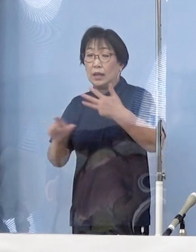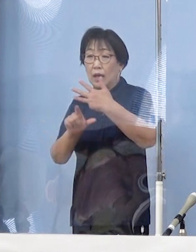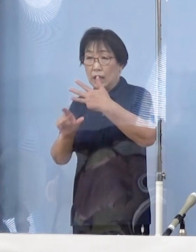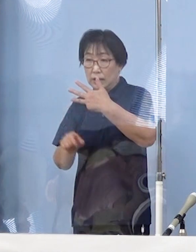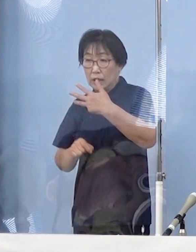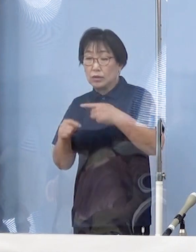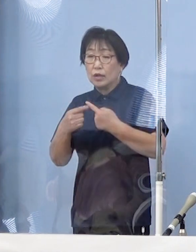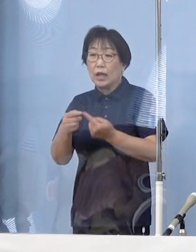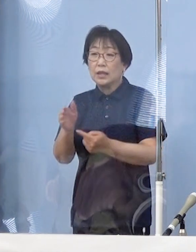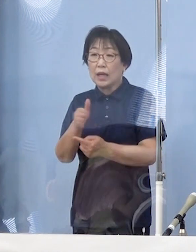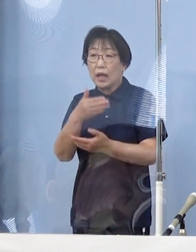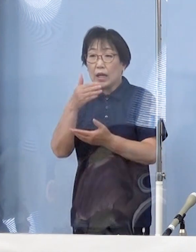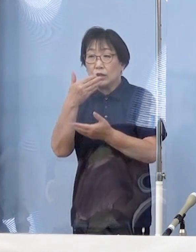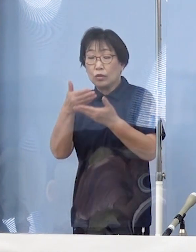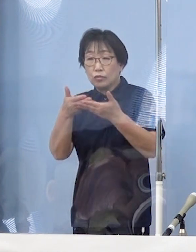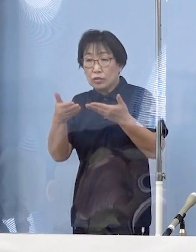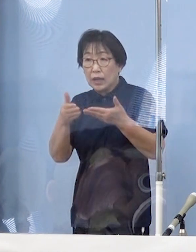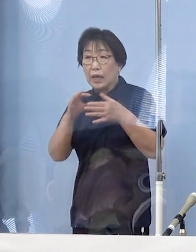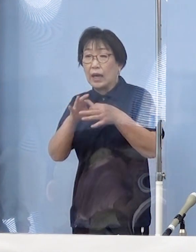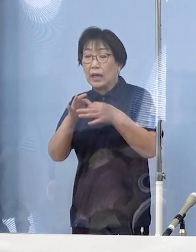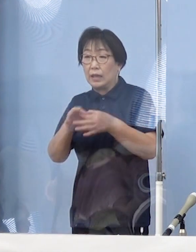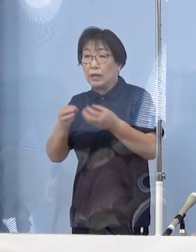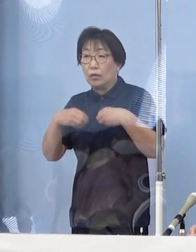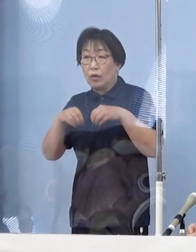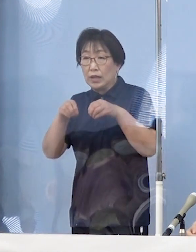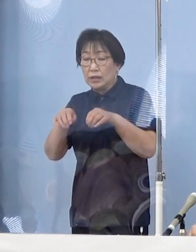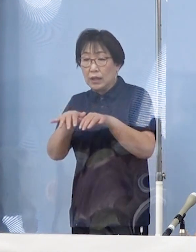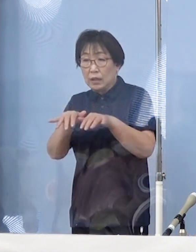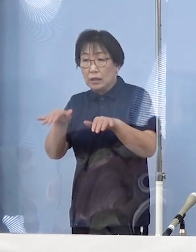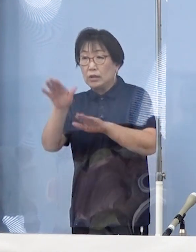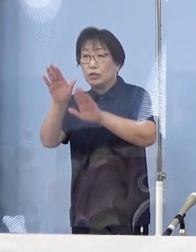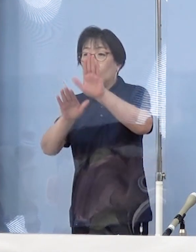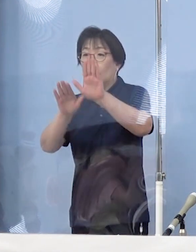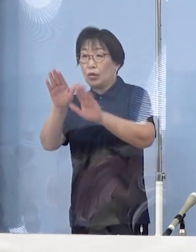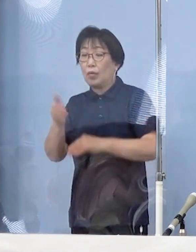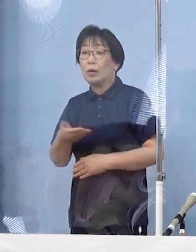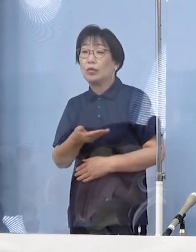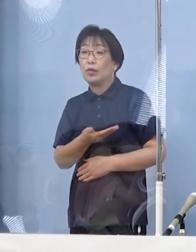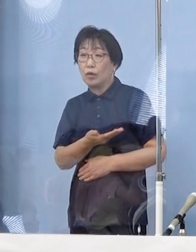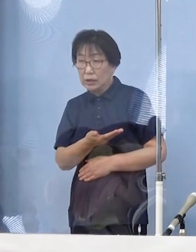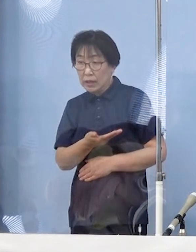ってからの飲食店関連の感染状況はこのようになっております。